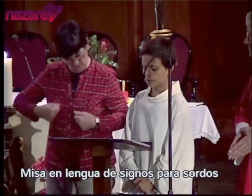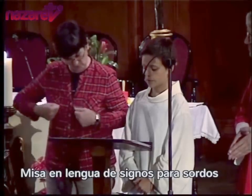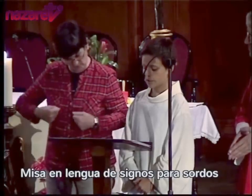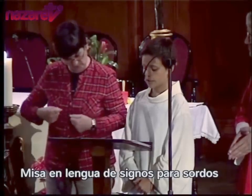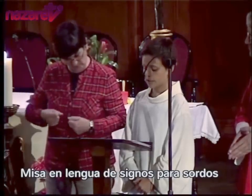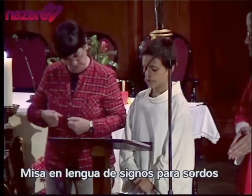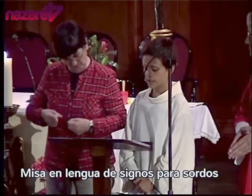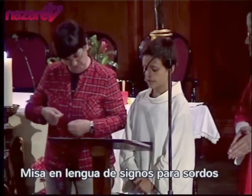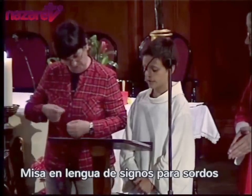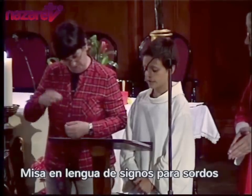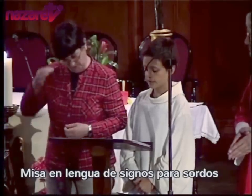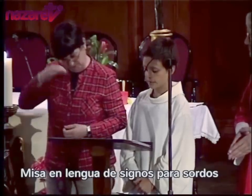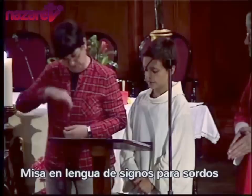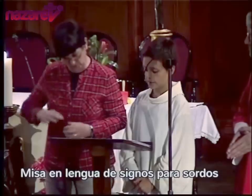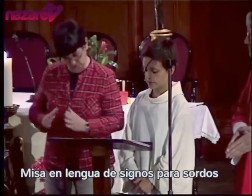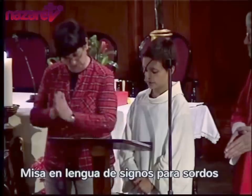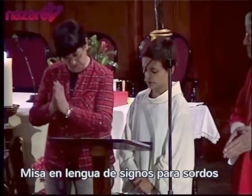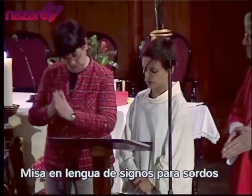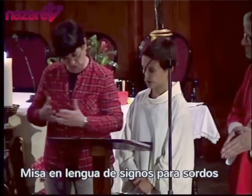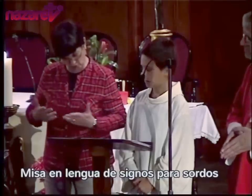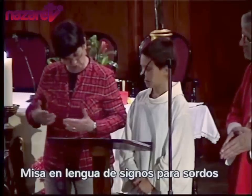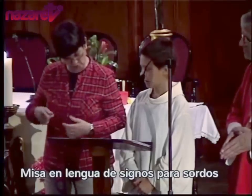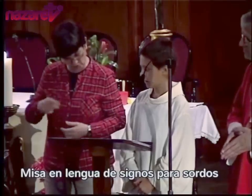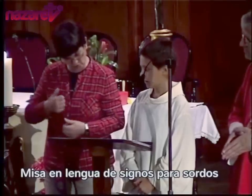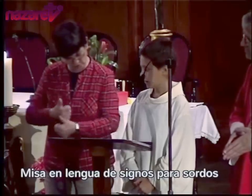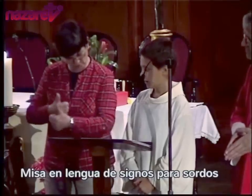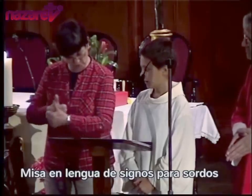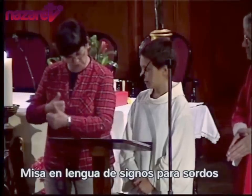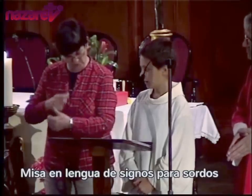los apóstoles el día de Pentecostés.